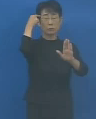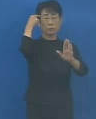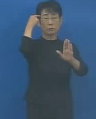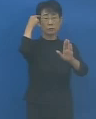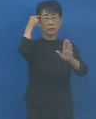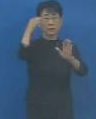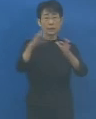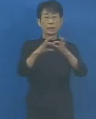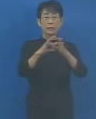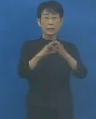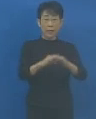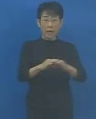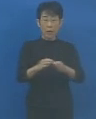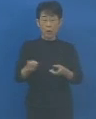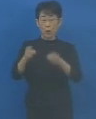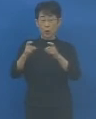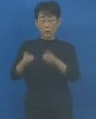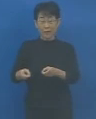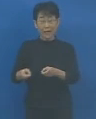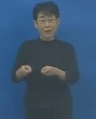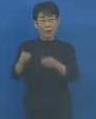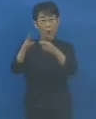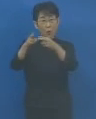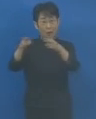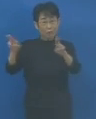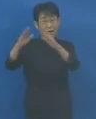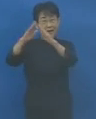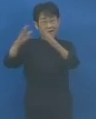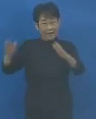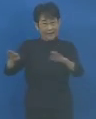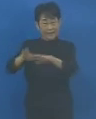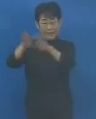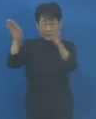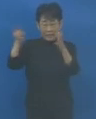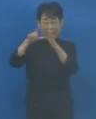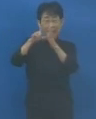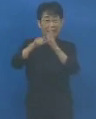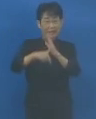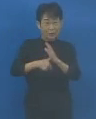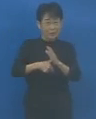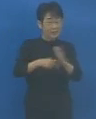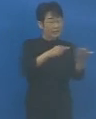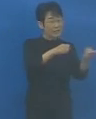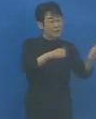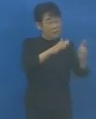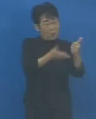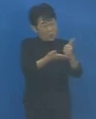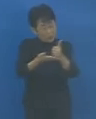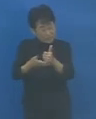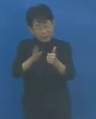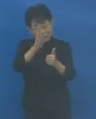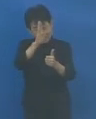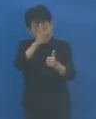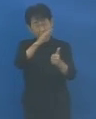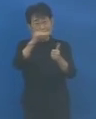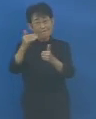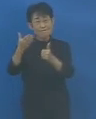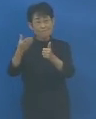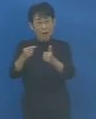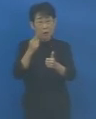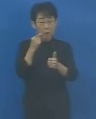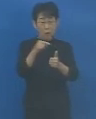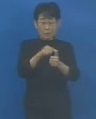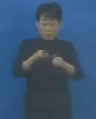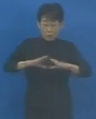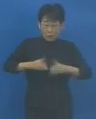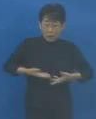この港博に来てくださいと、でそれで帰ってくるときに自分たちのふるさとの思